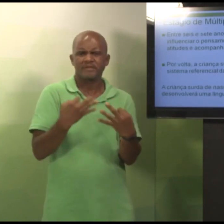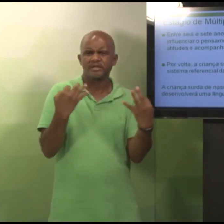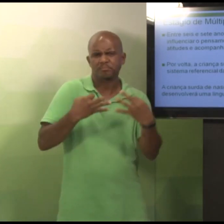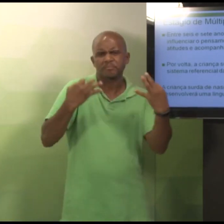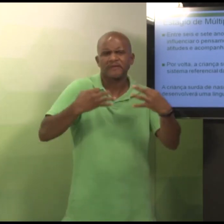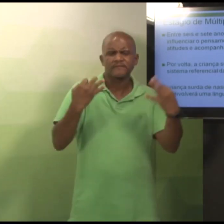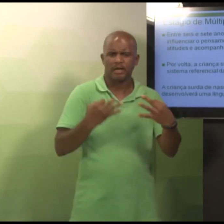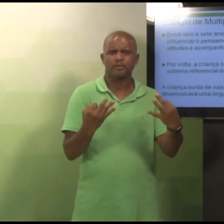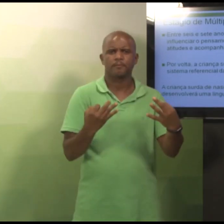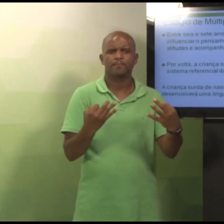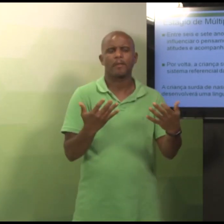está perfeita.